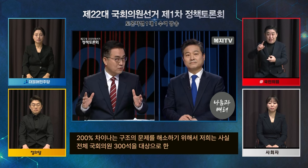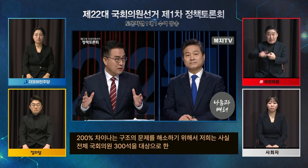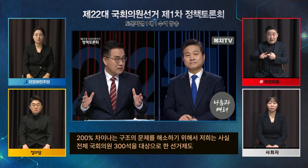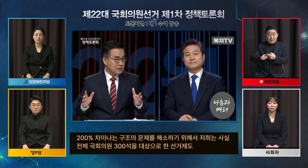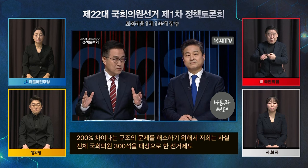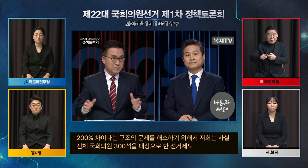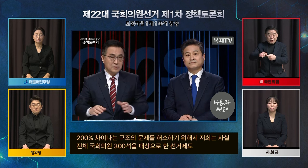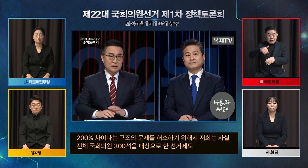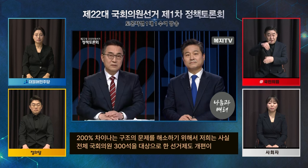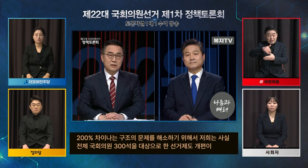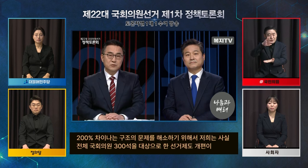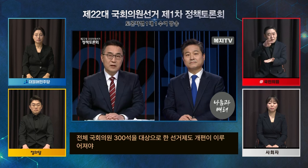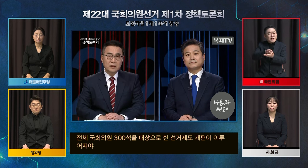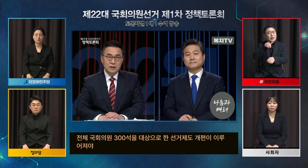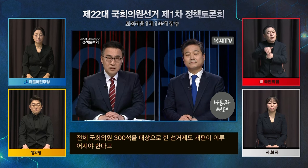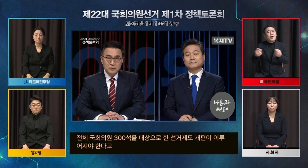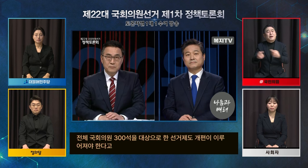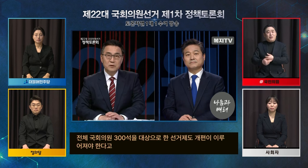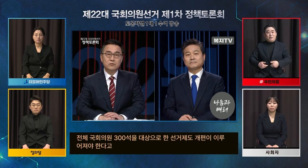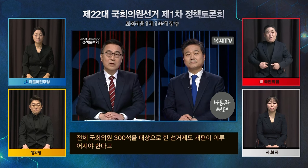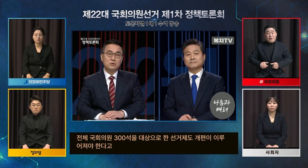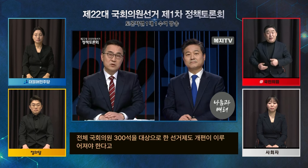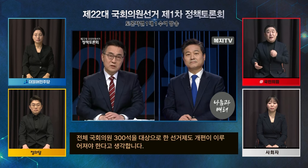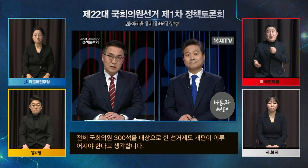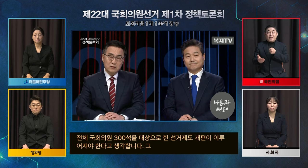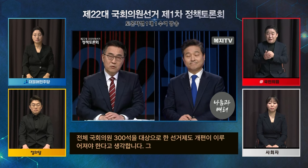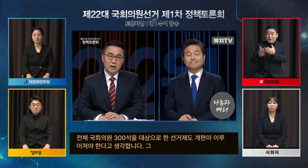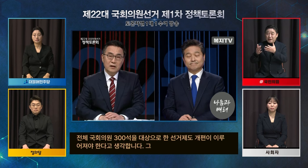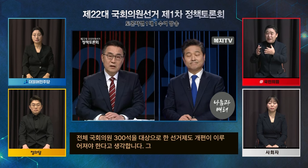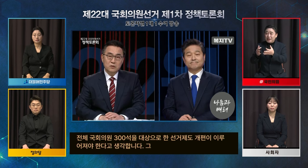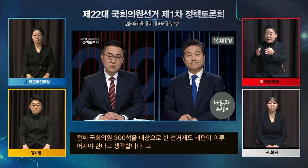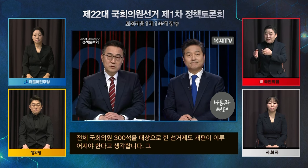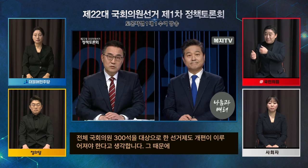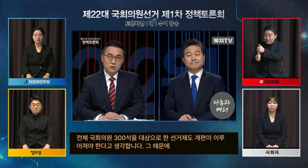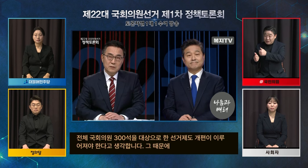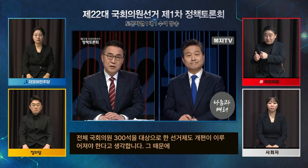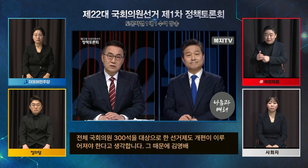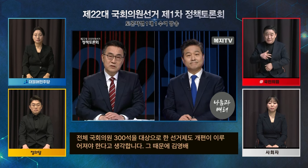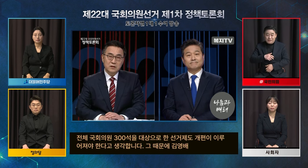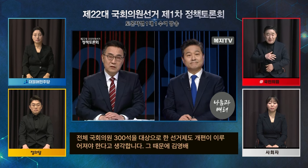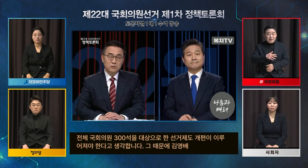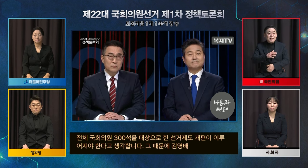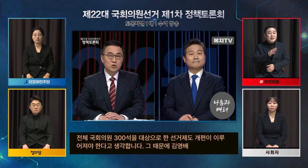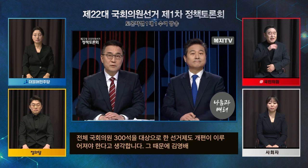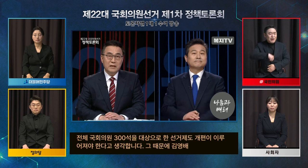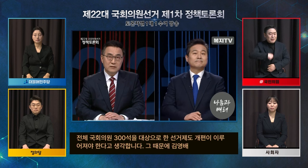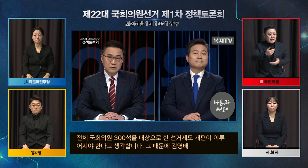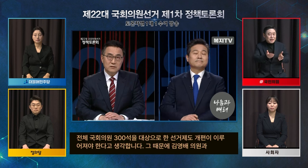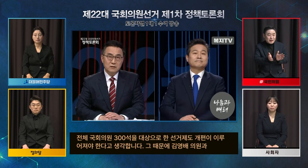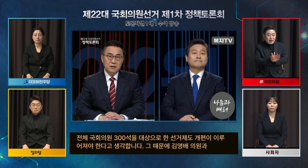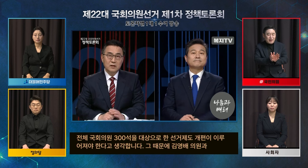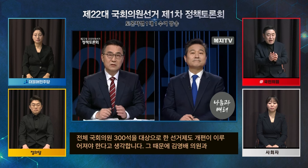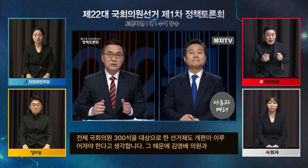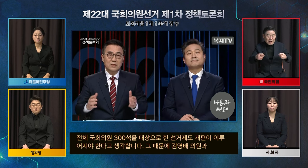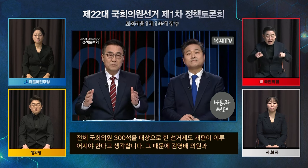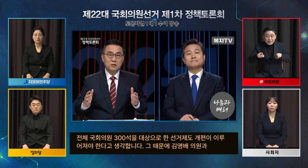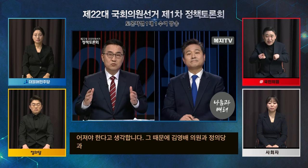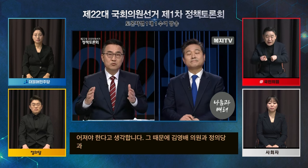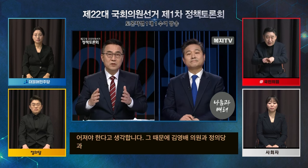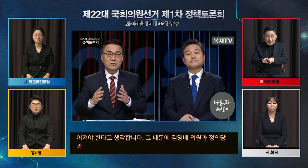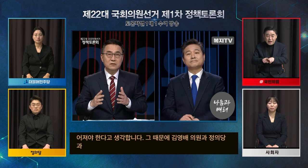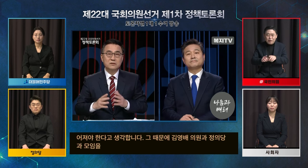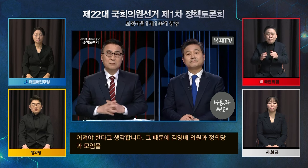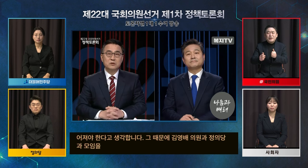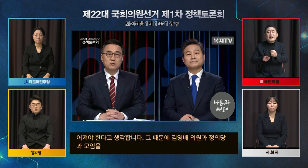이루어져야 된다고 생각을 했습니다. 그것 때문에 김영배 의원과 또 정의당과 우리는 초당파 정치계획 의원 모임을 만들어서 어떻게 하면